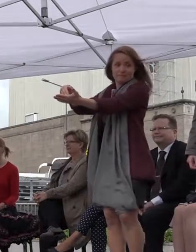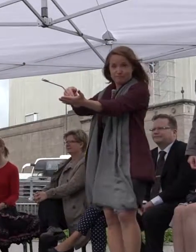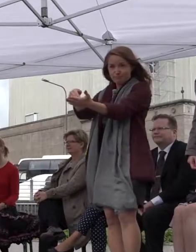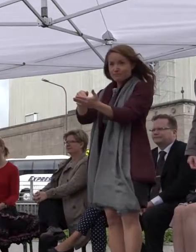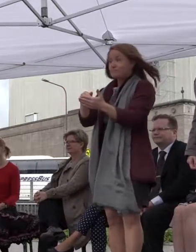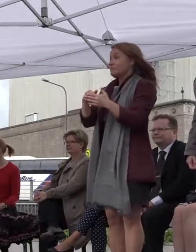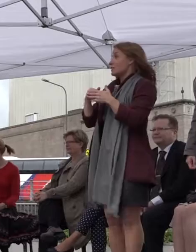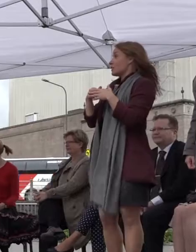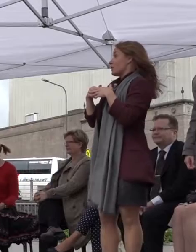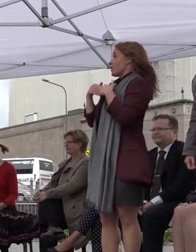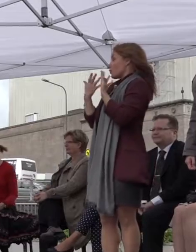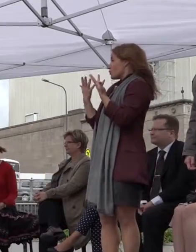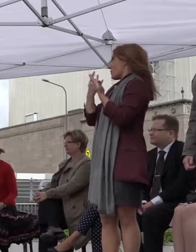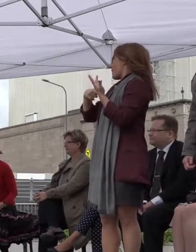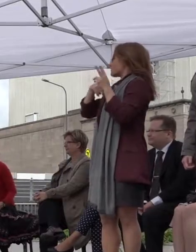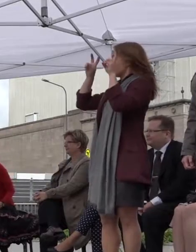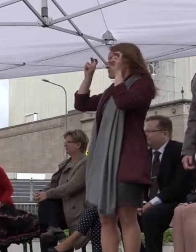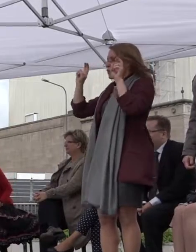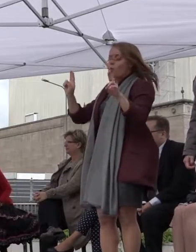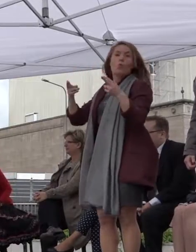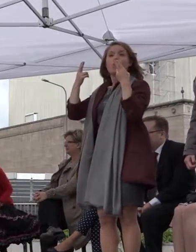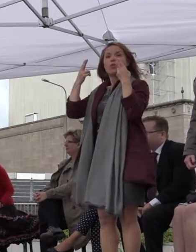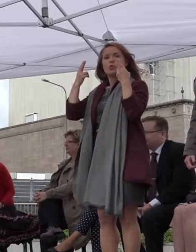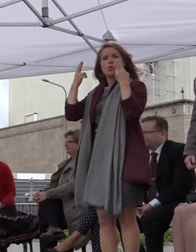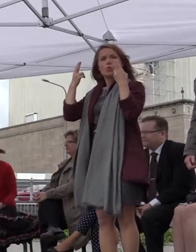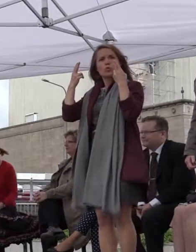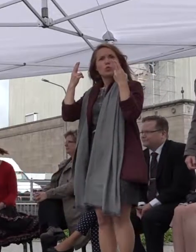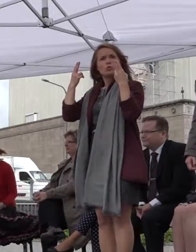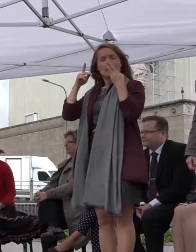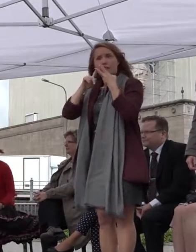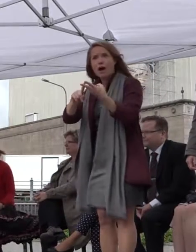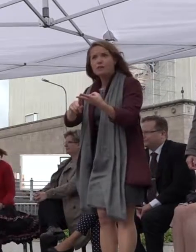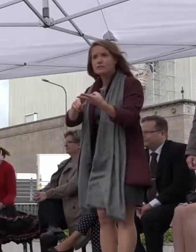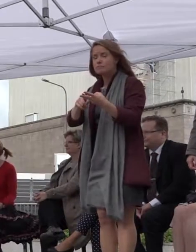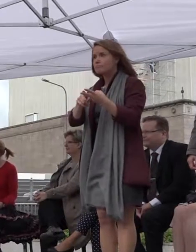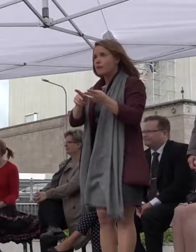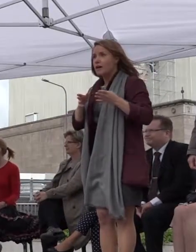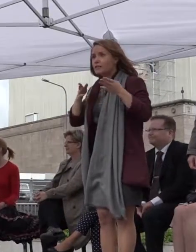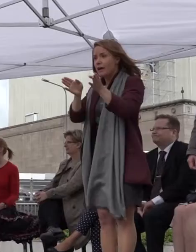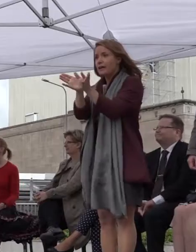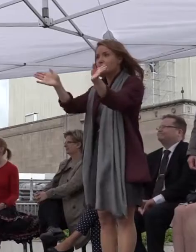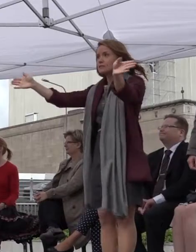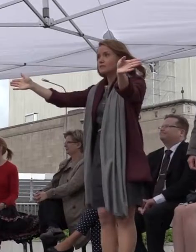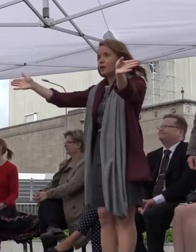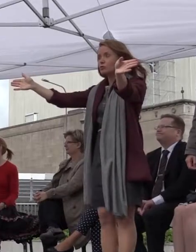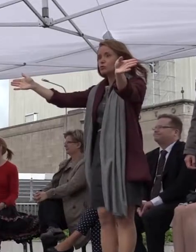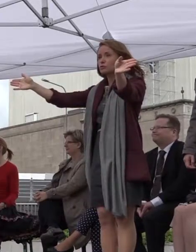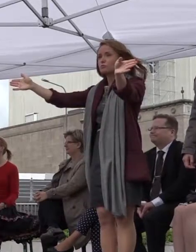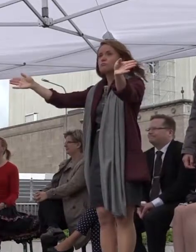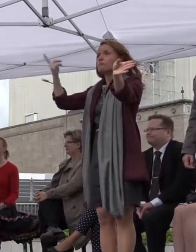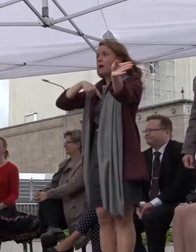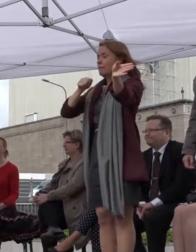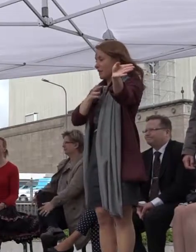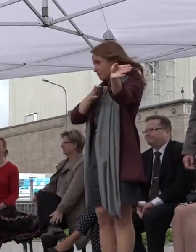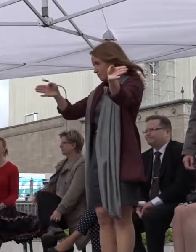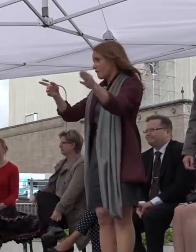sitten olemme tietyllä tavalla uudessa tienristeymässä. Nyt meidän pitää lähteä siihen suuntaan,